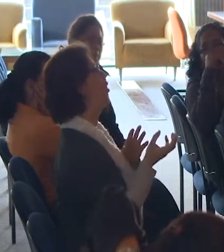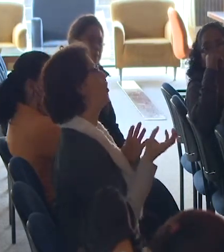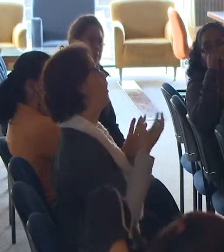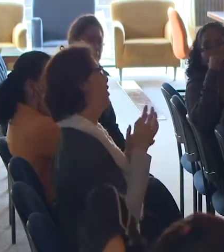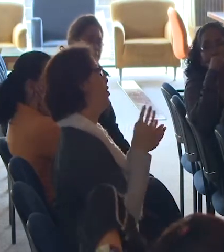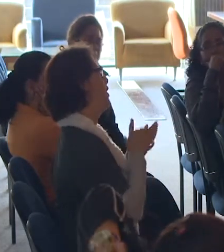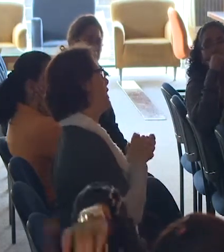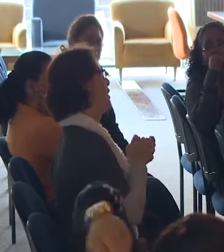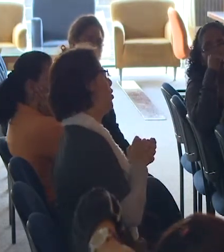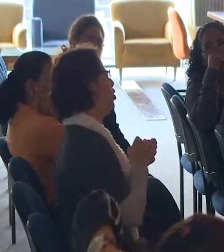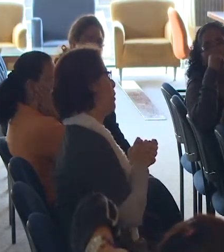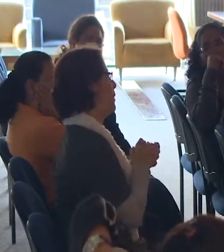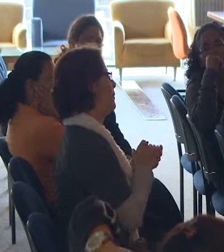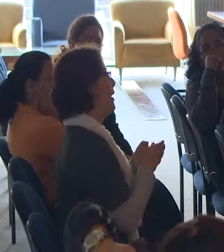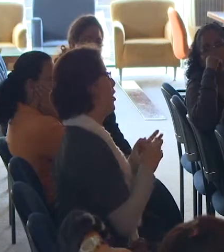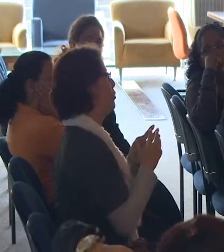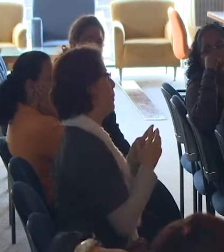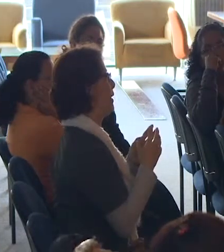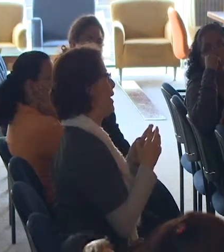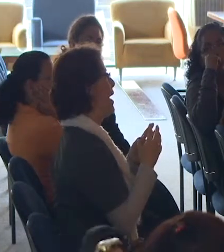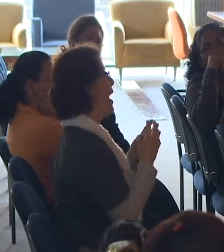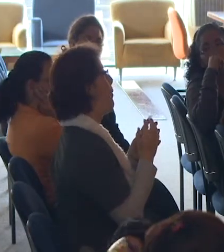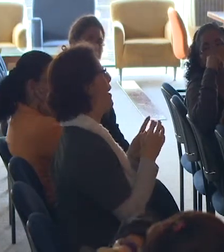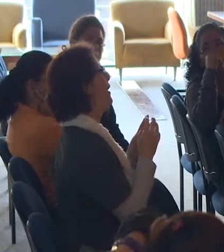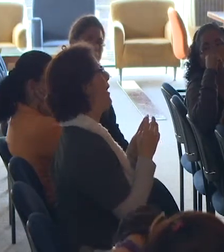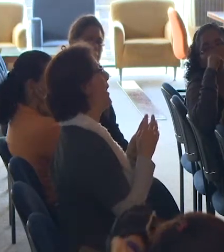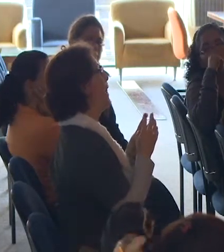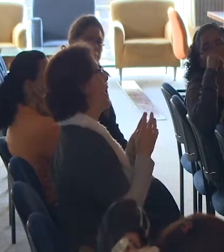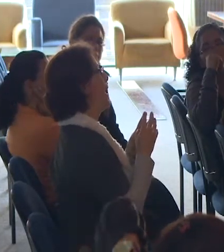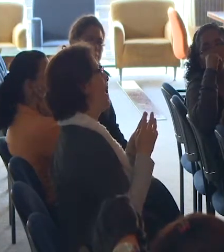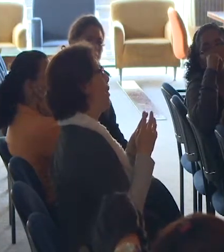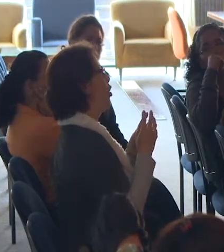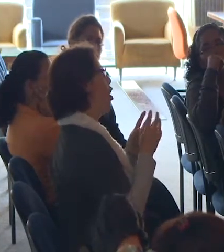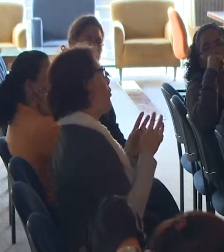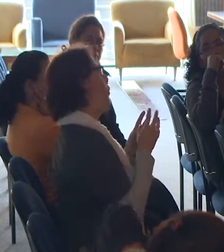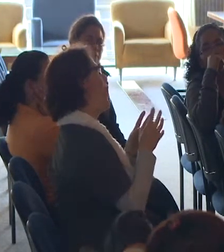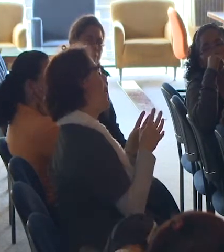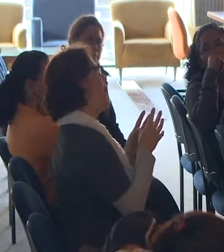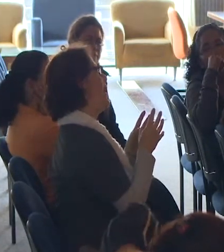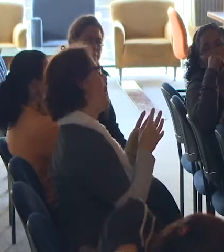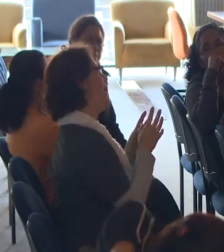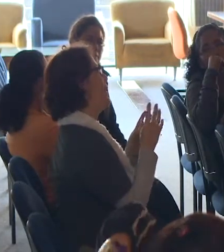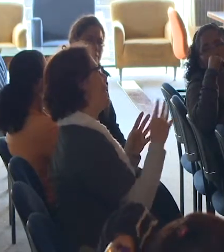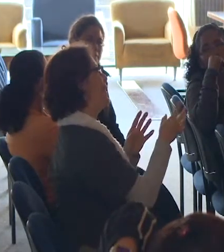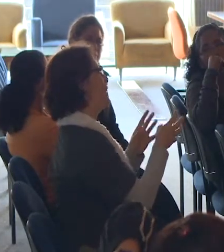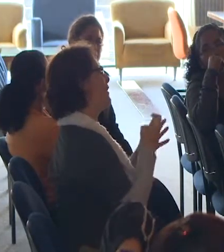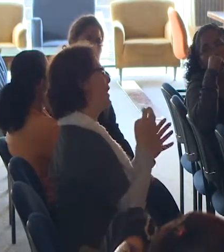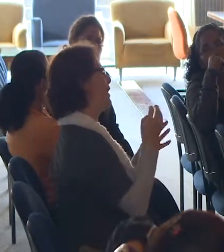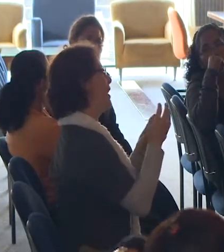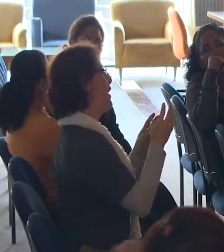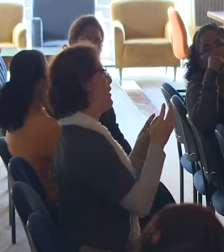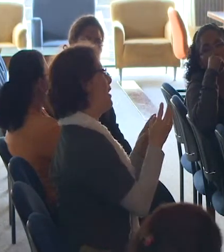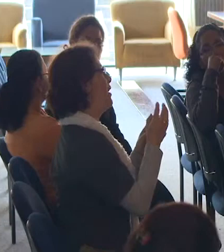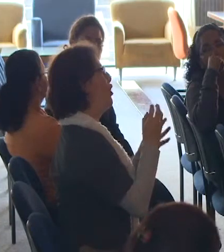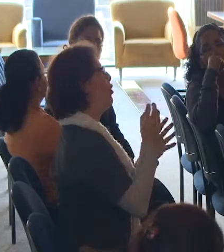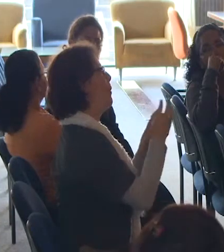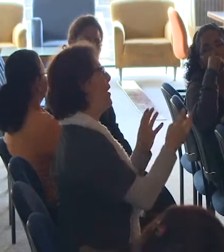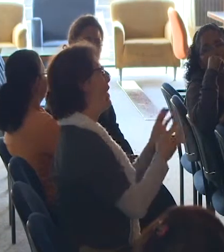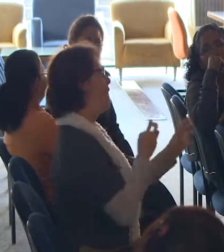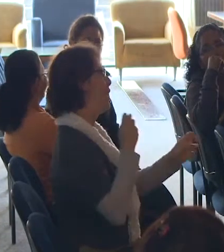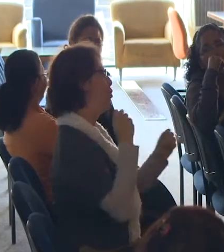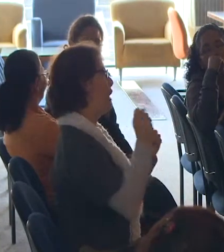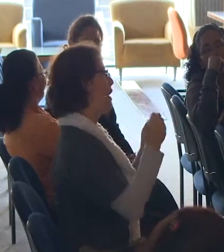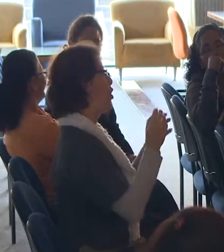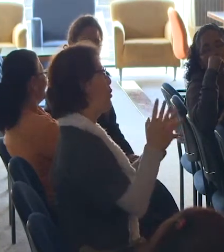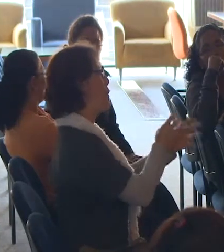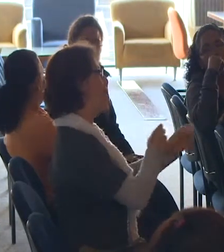primera infancia, los niños ingresan con los papás para que los papás aprendan cómo pueden llevar esas estrategias de